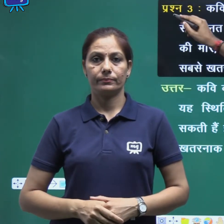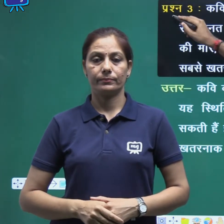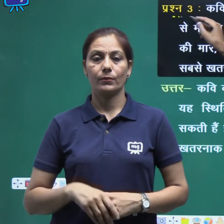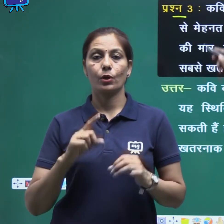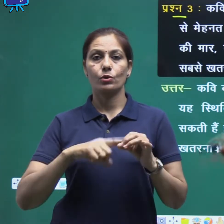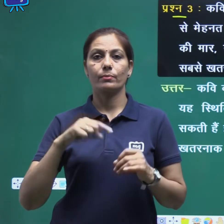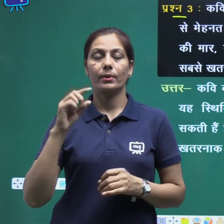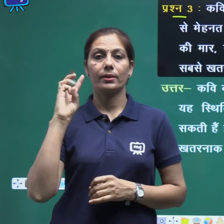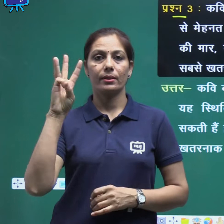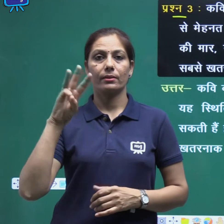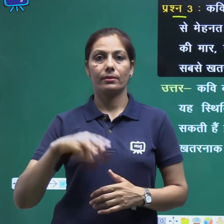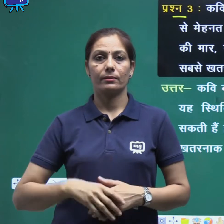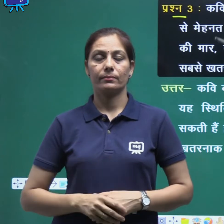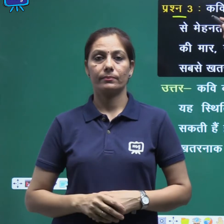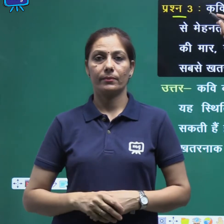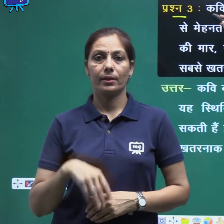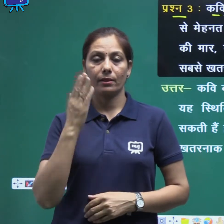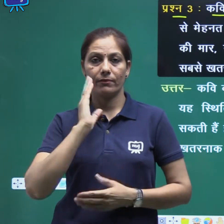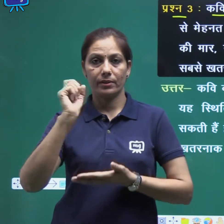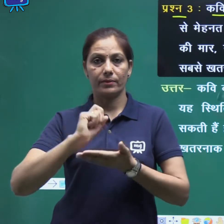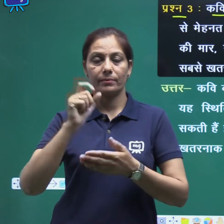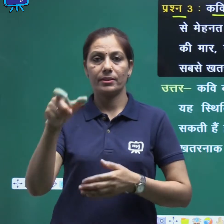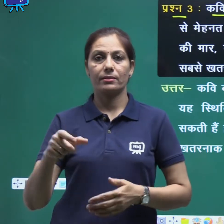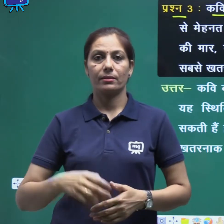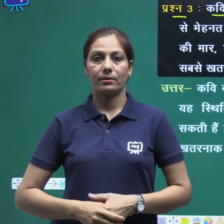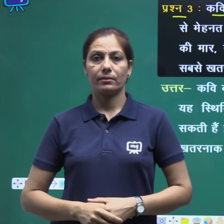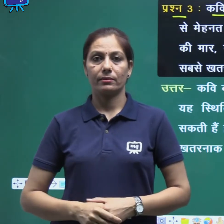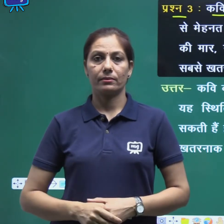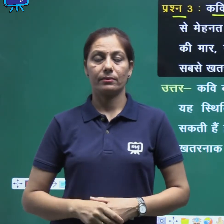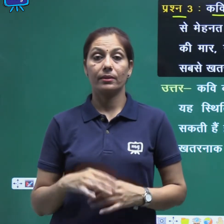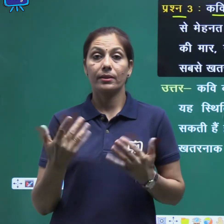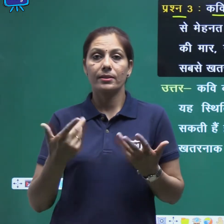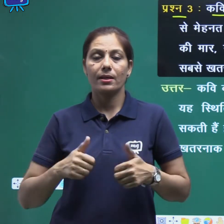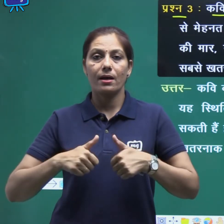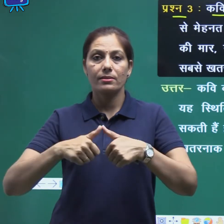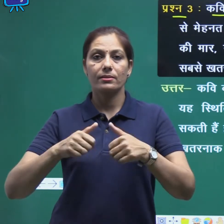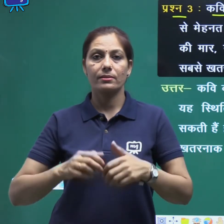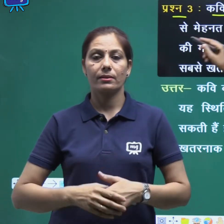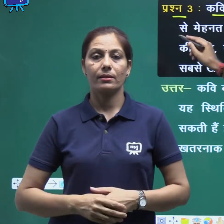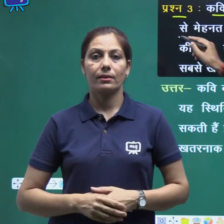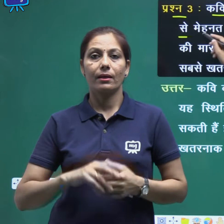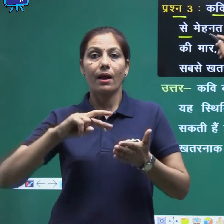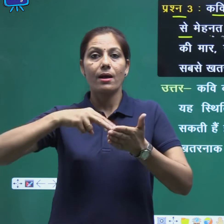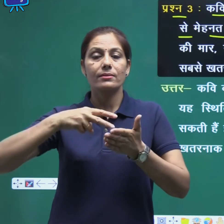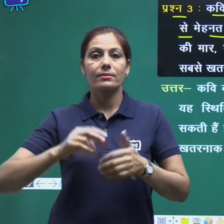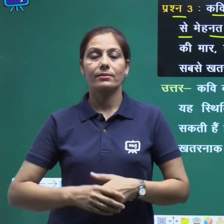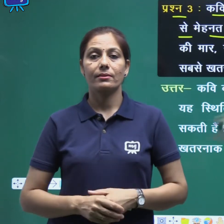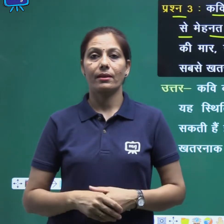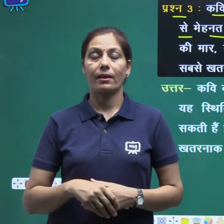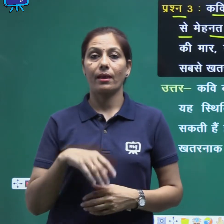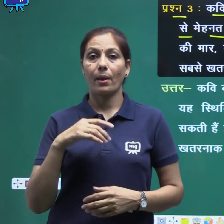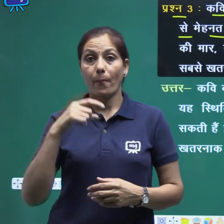प्रश्न 3, कवि ने किस आशय से मेहनत की लूट,